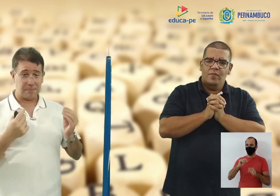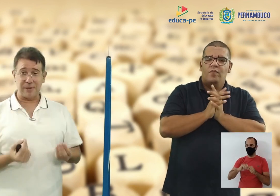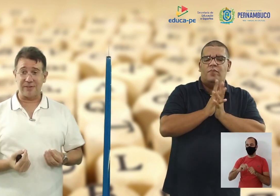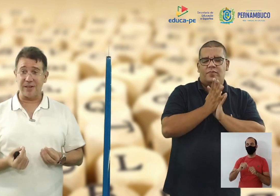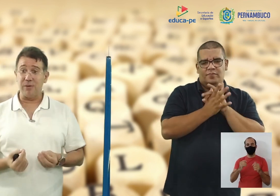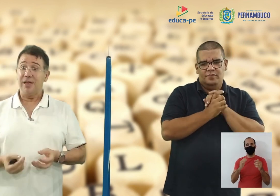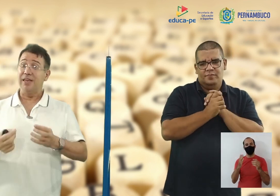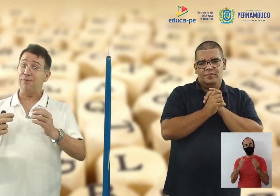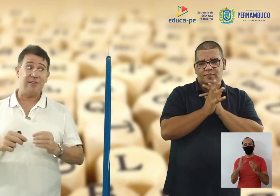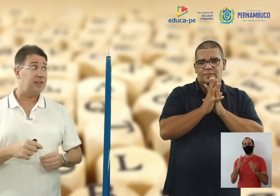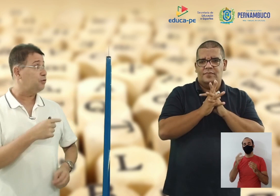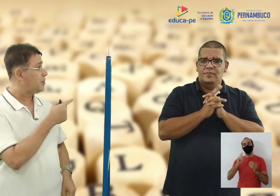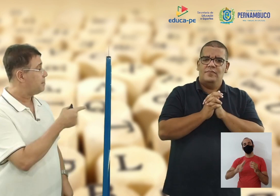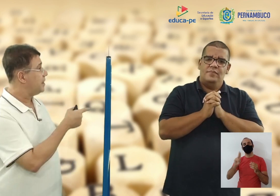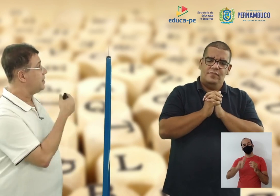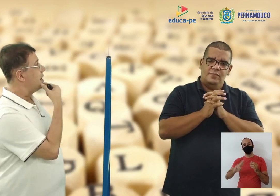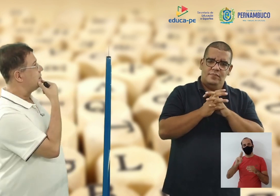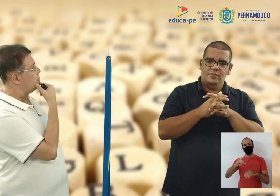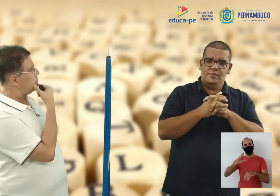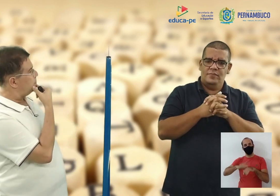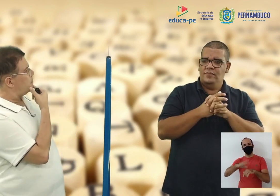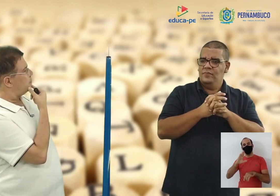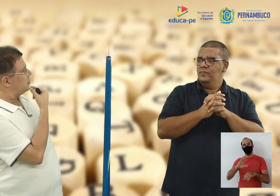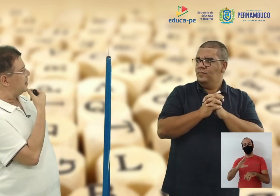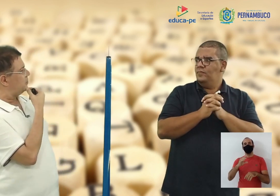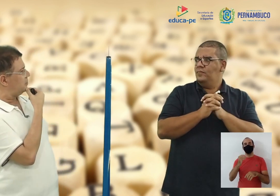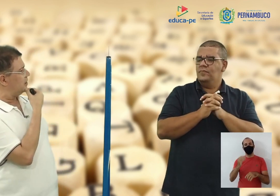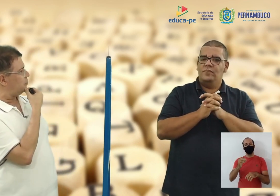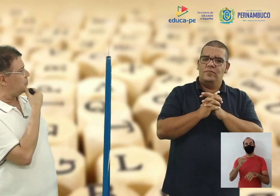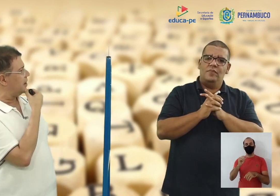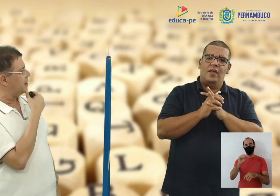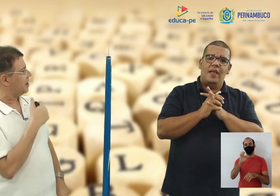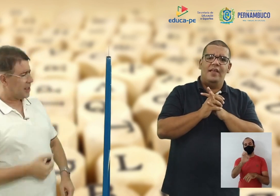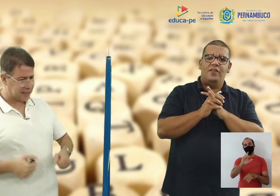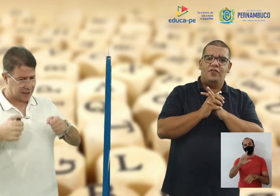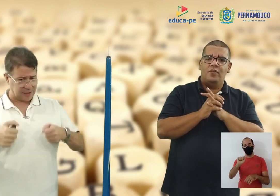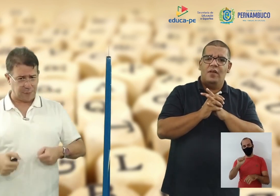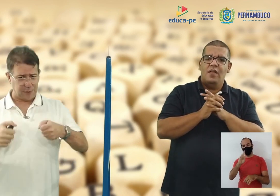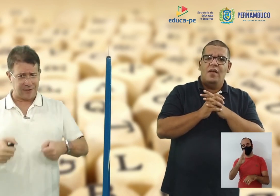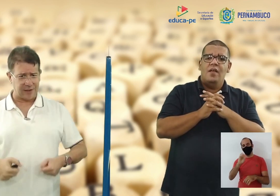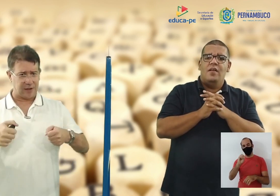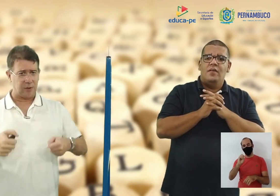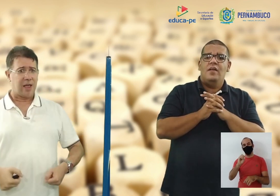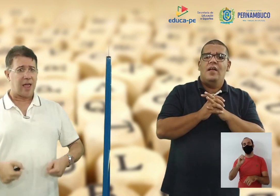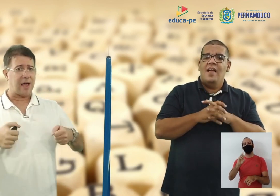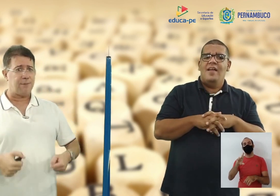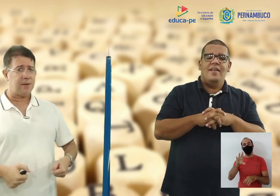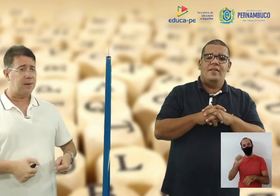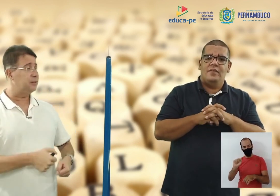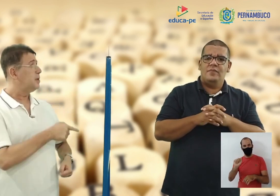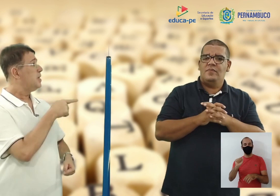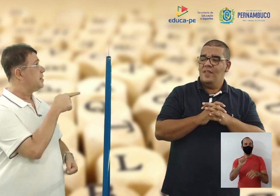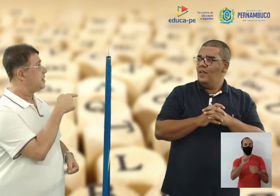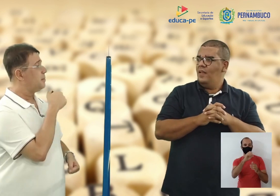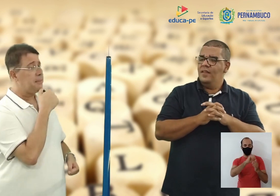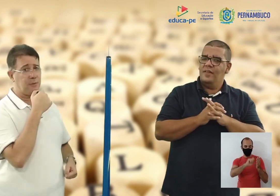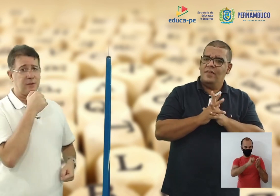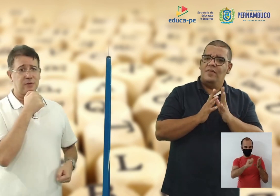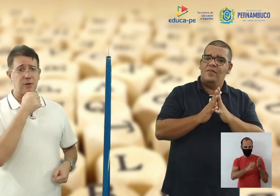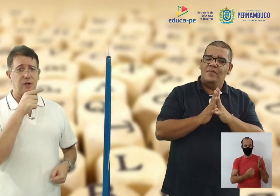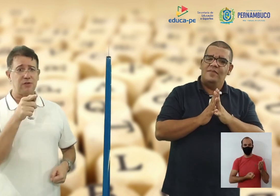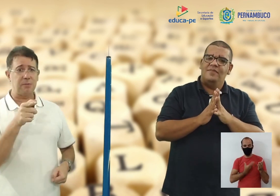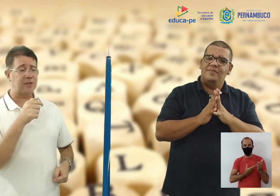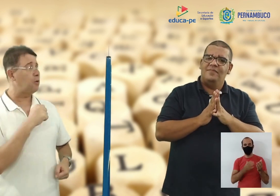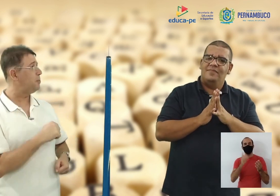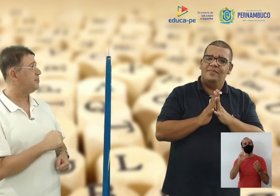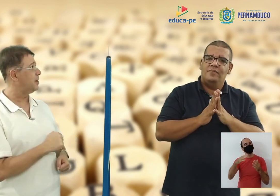Essa repetição que vai ser justamente, ela tem um poder estilístico aí, né? Tá frisando, reafirmando. E também,